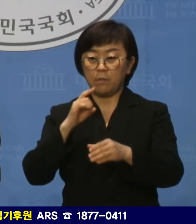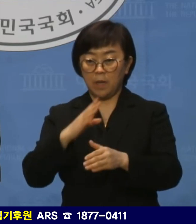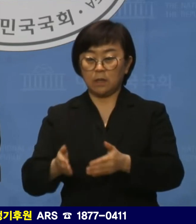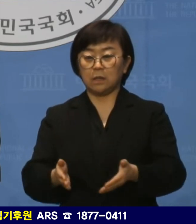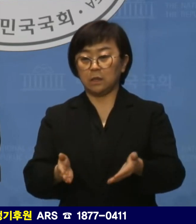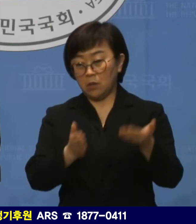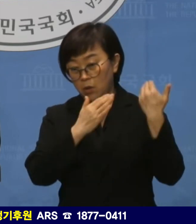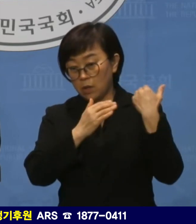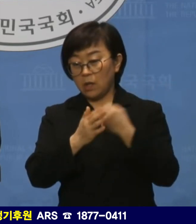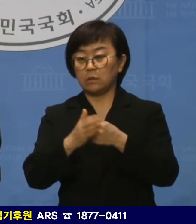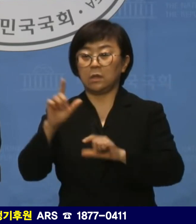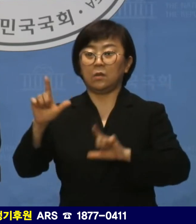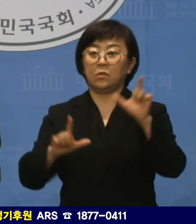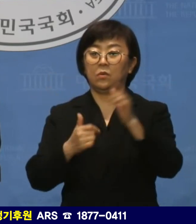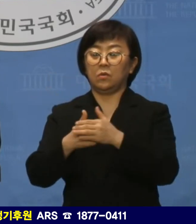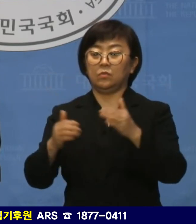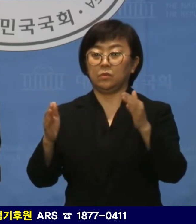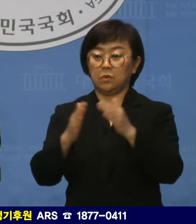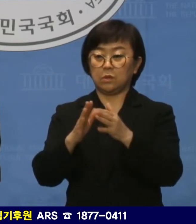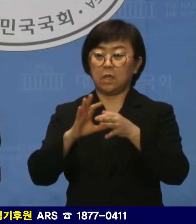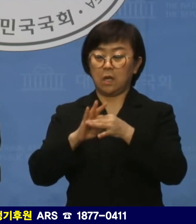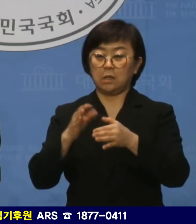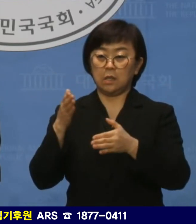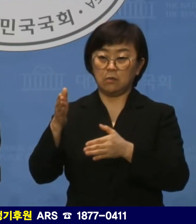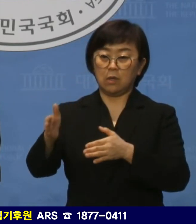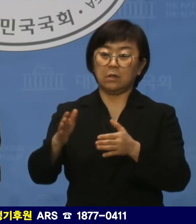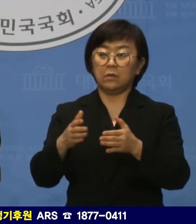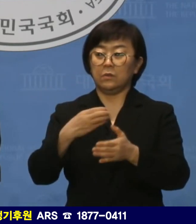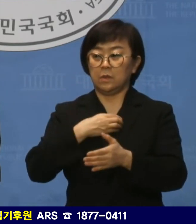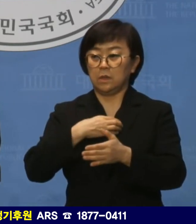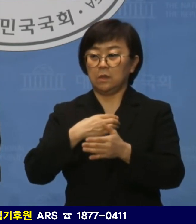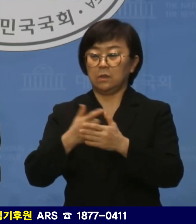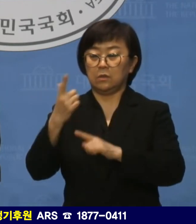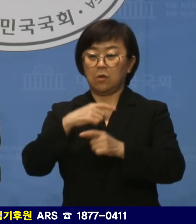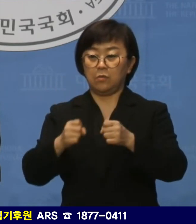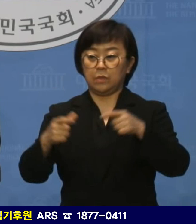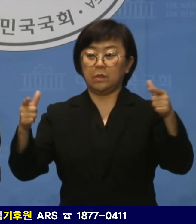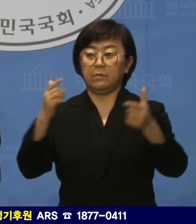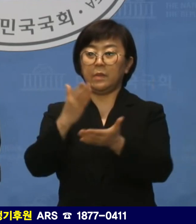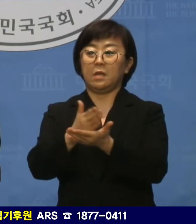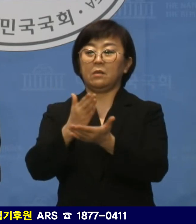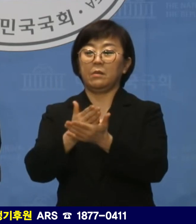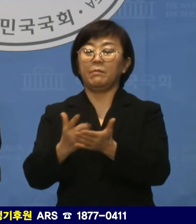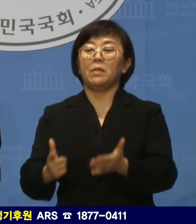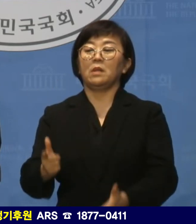넘기고 보자는 태도로 부동산 PF 위기를 더 키우지 말고